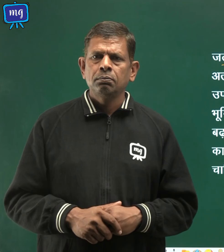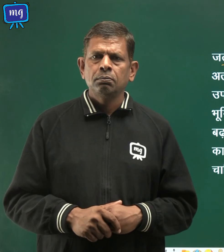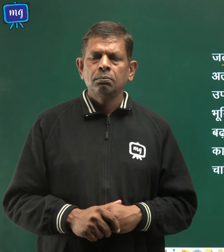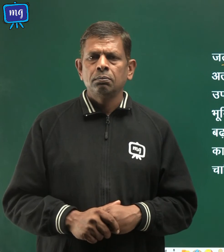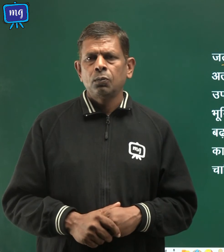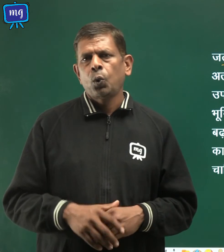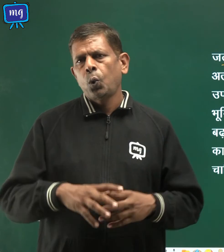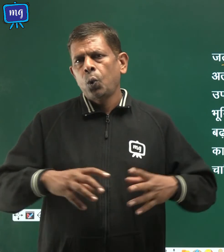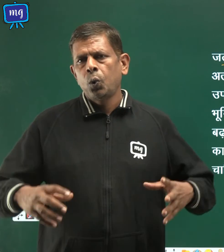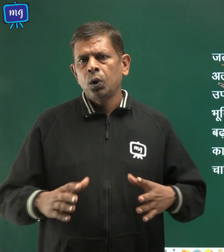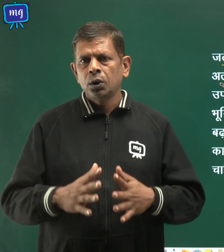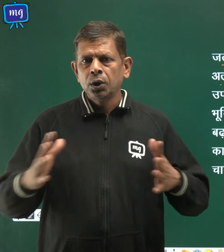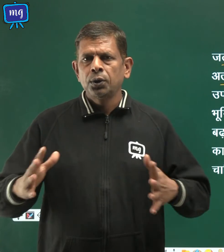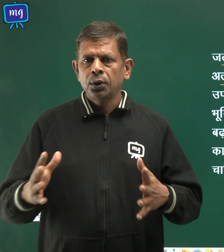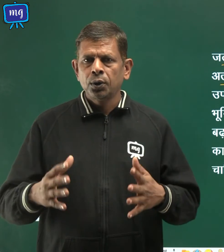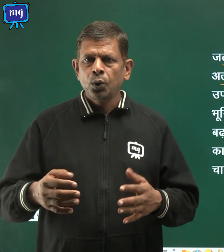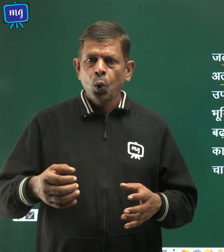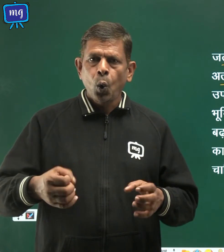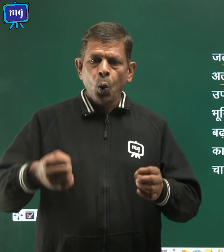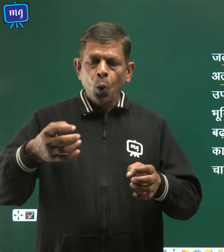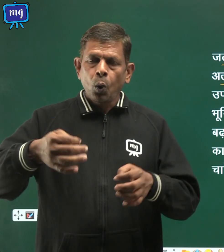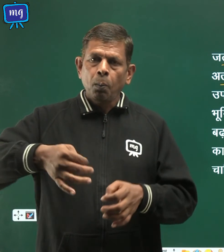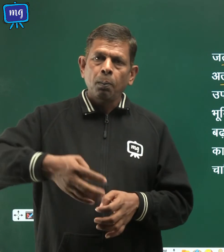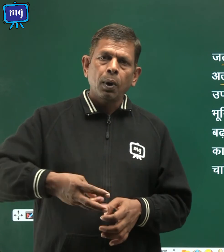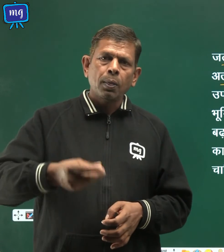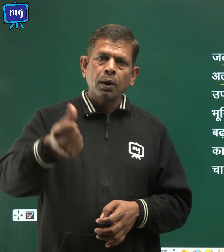और अत्यधिक मात्रा में